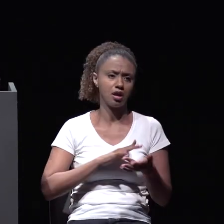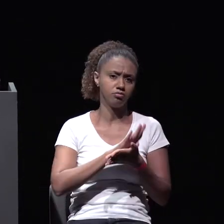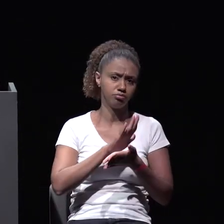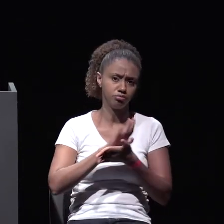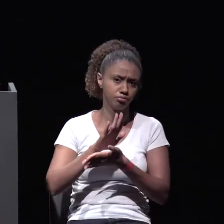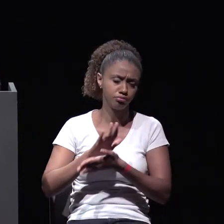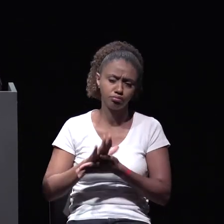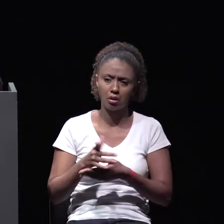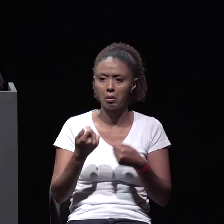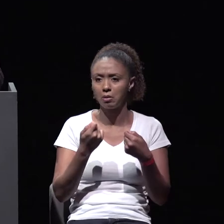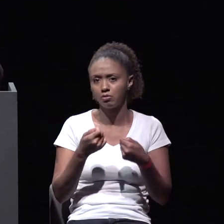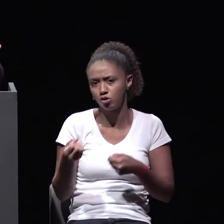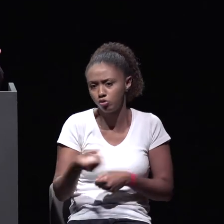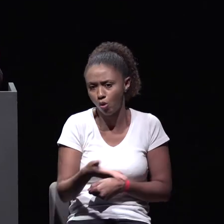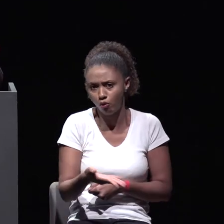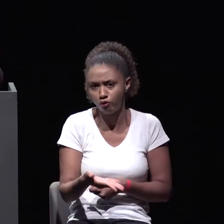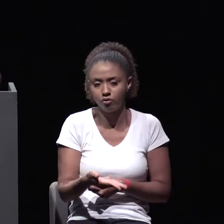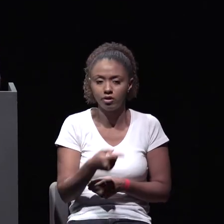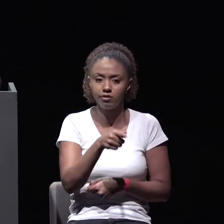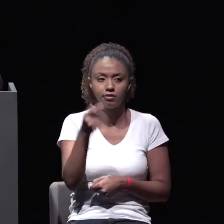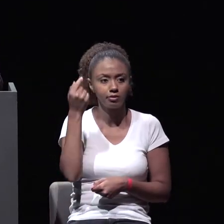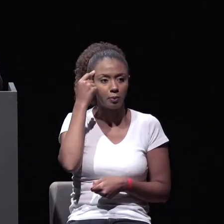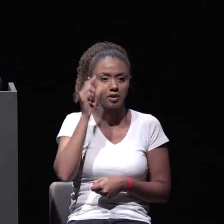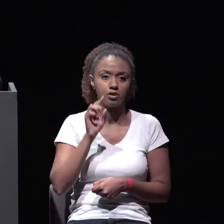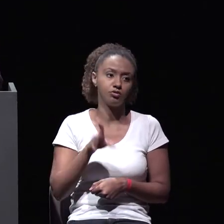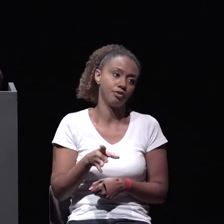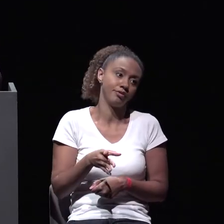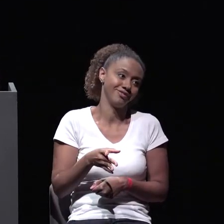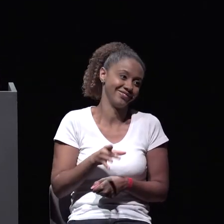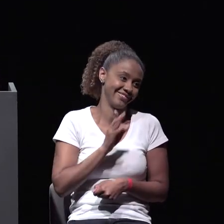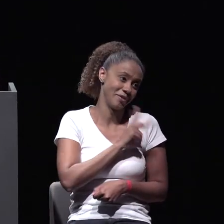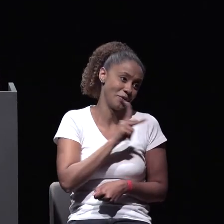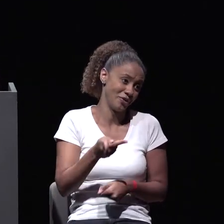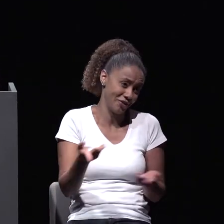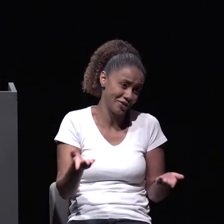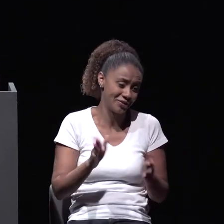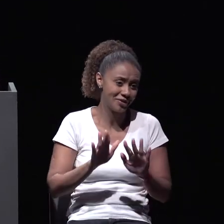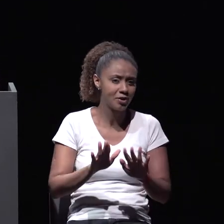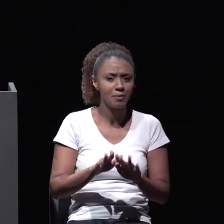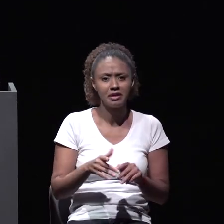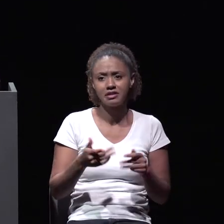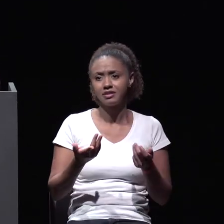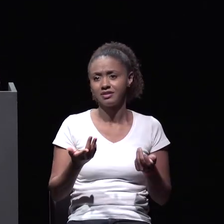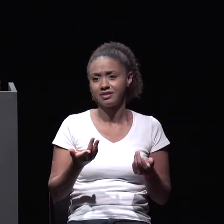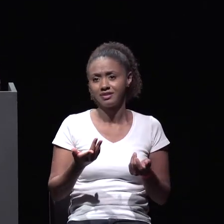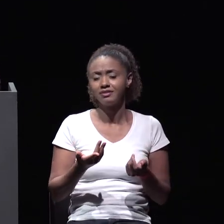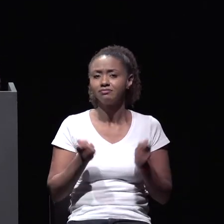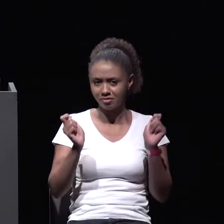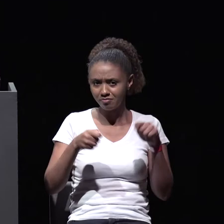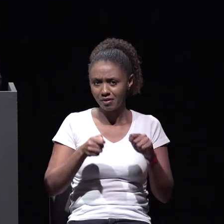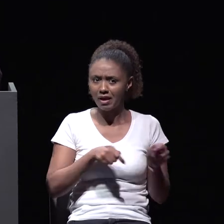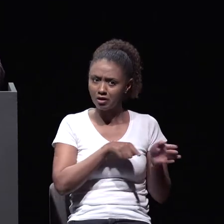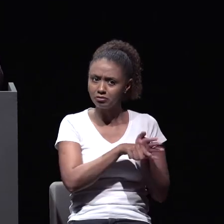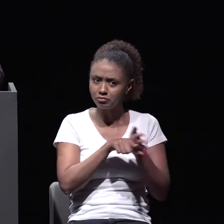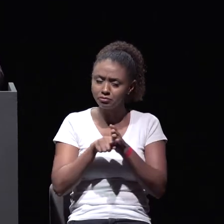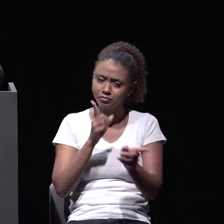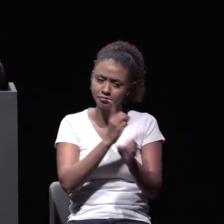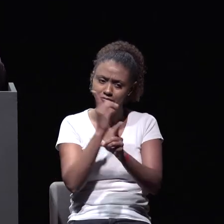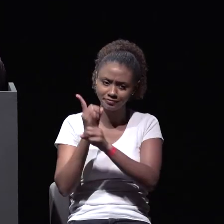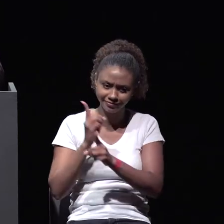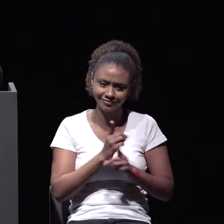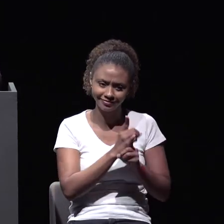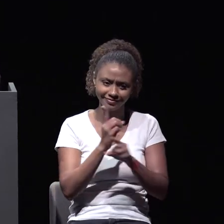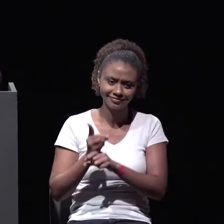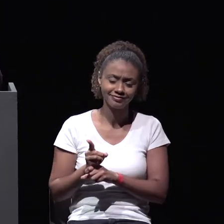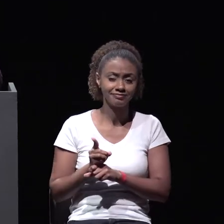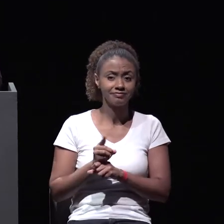necessidade de pensando que estou falando professores e nem fim na necessidade de buscar esse material é possível não recomendo sempre que